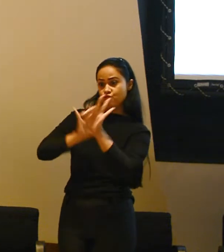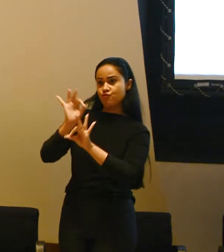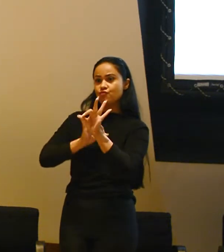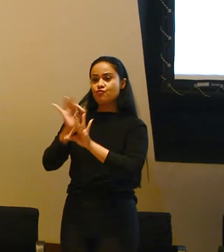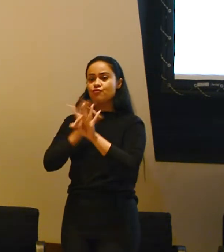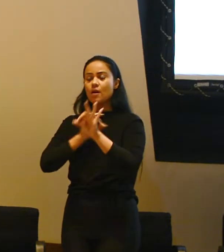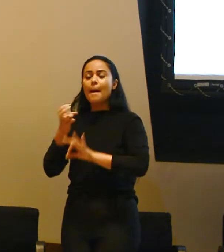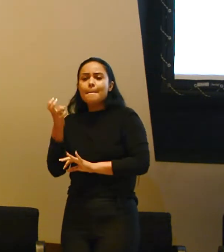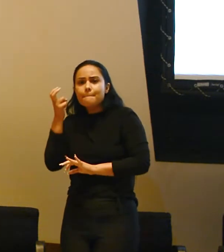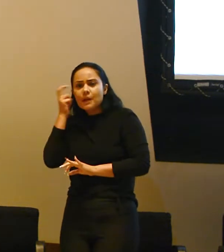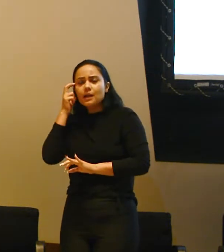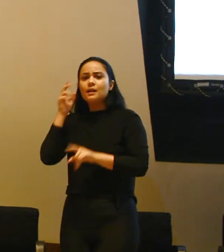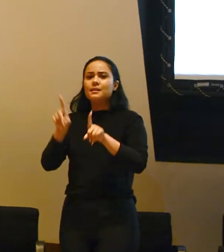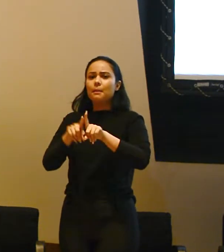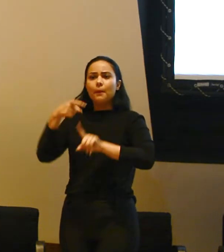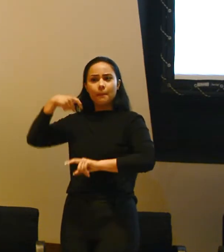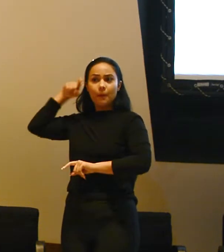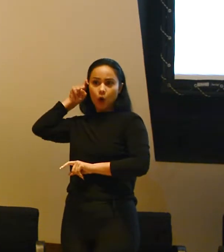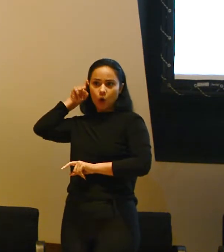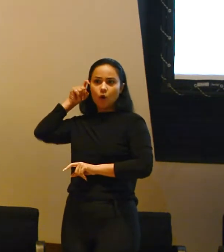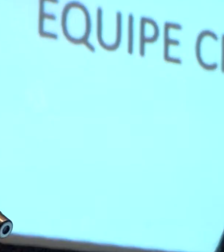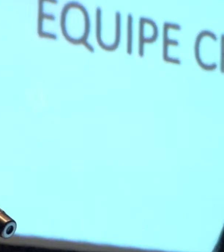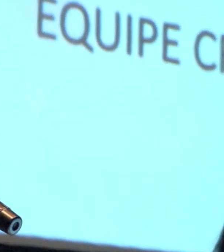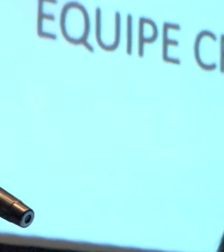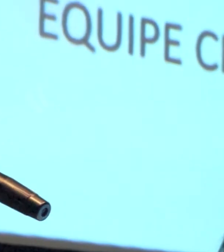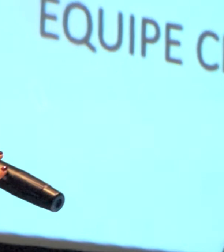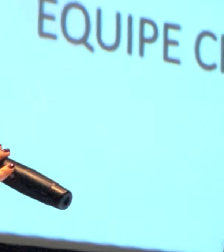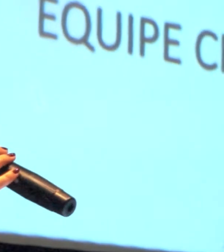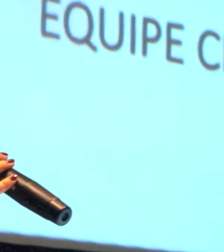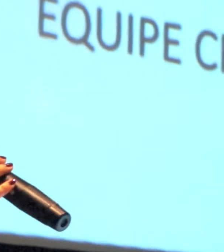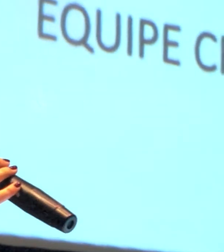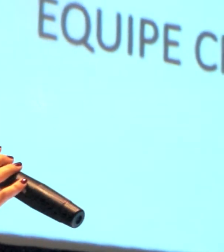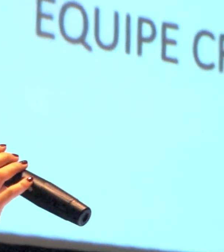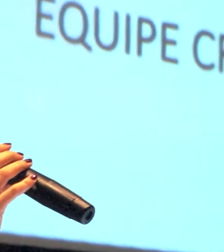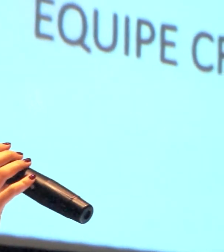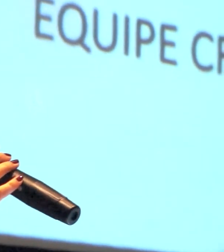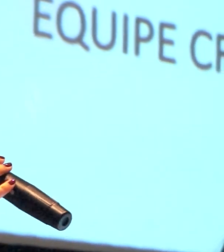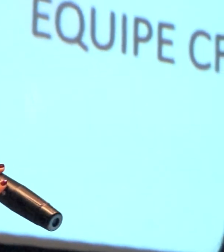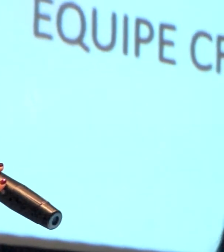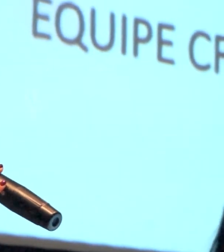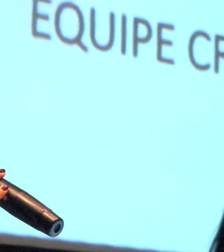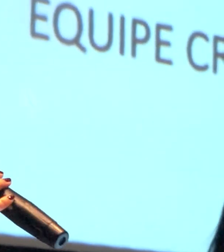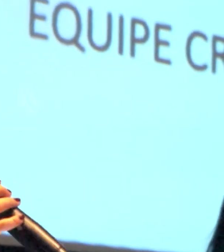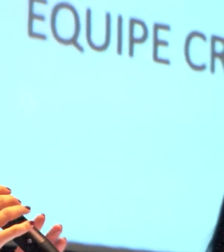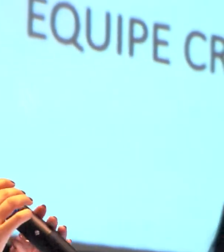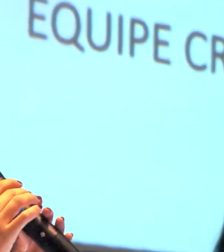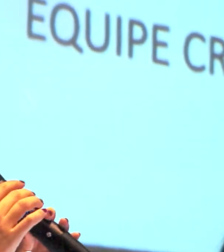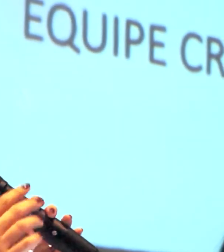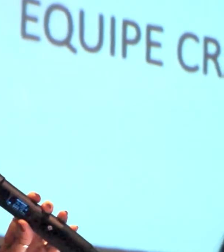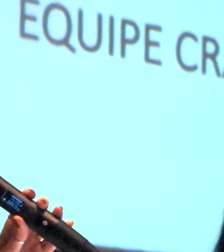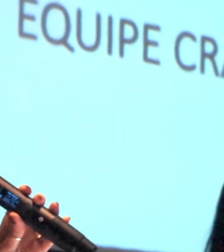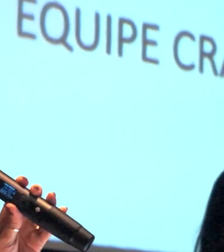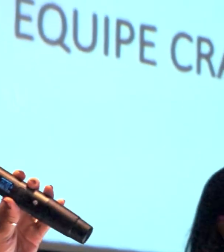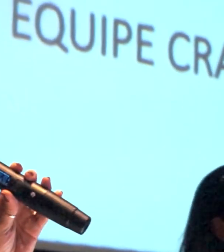do implante coclear e das próteses auditivas implantáveis. E temos também as fonoaudiólogas que fazem a terapia de